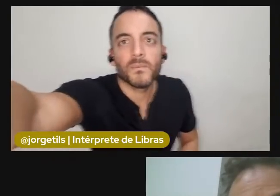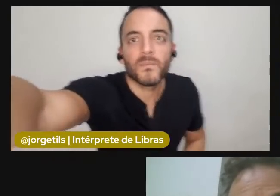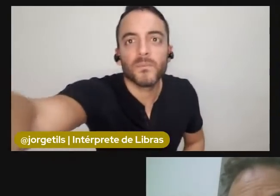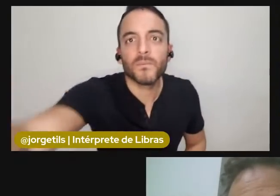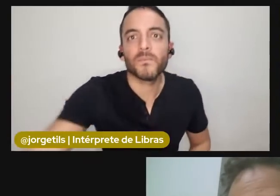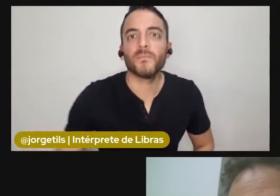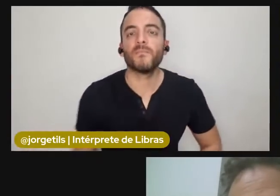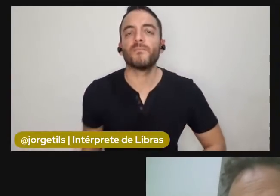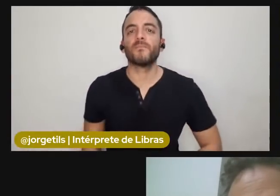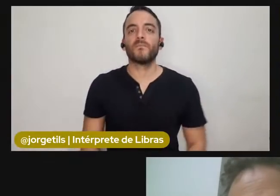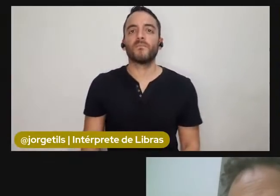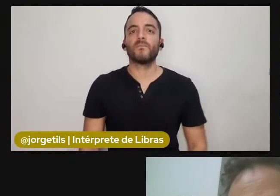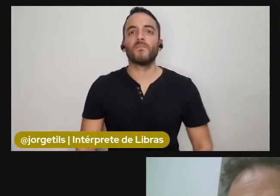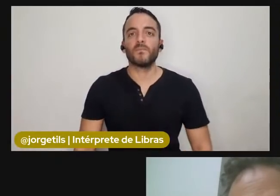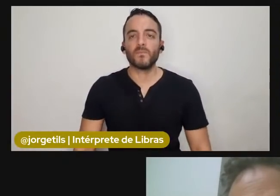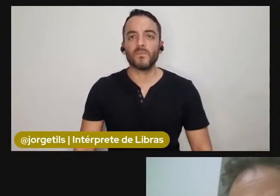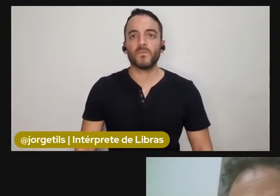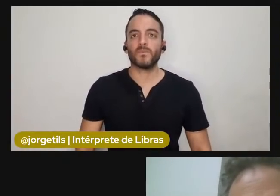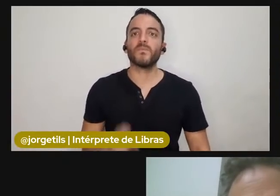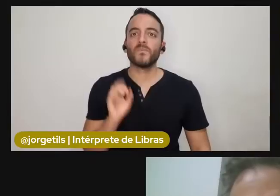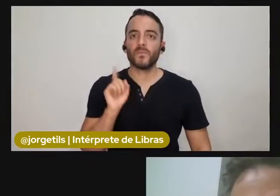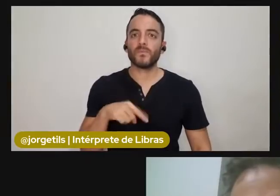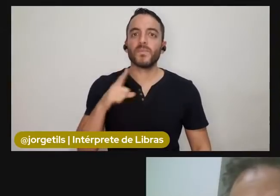e estruturas fundamentais.